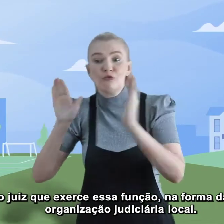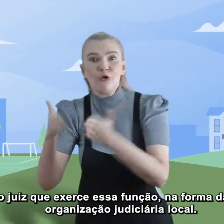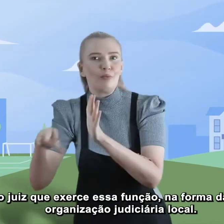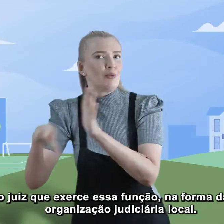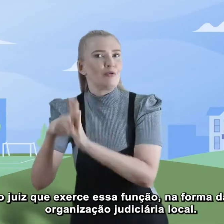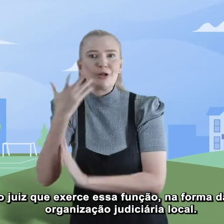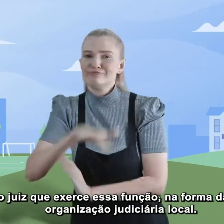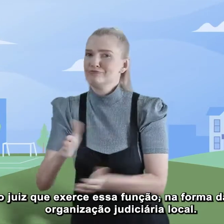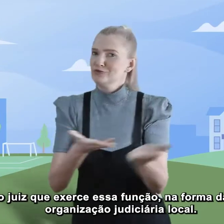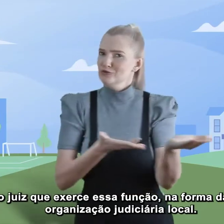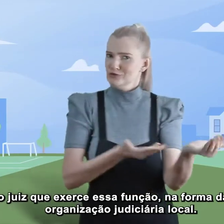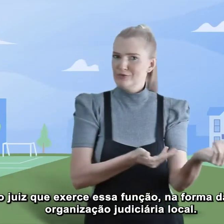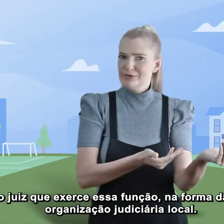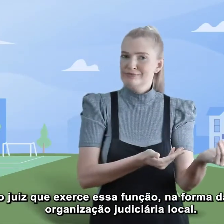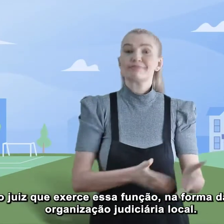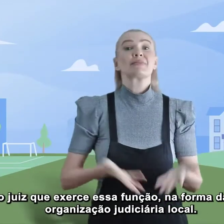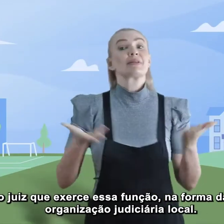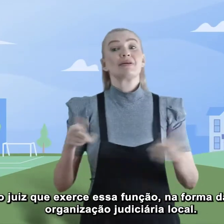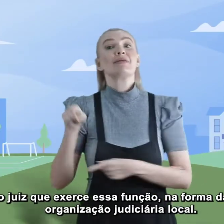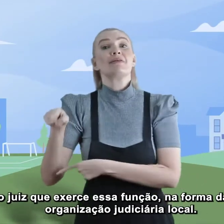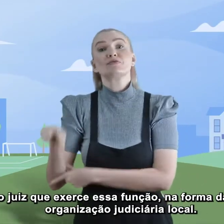organização judiciária local.